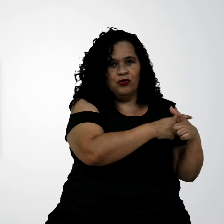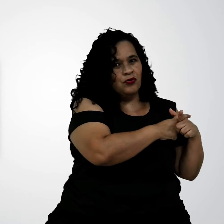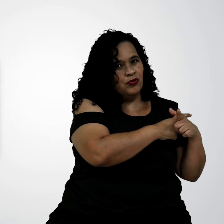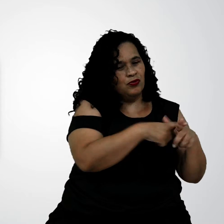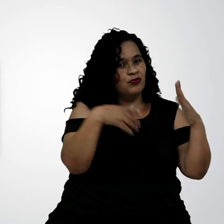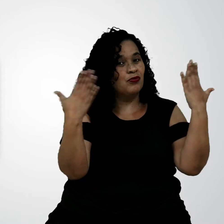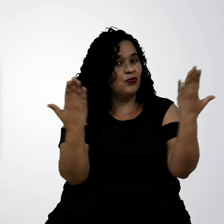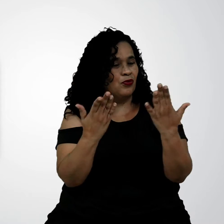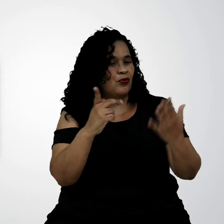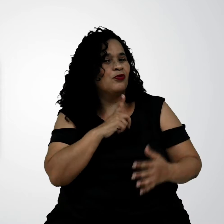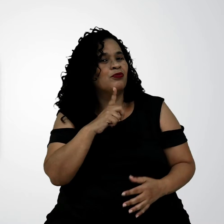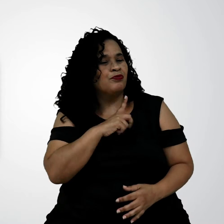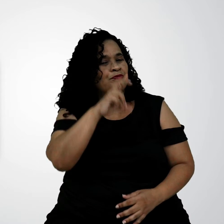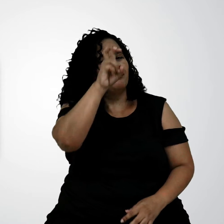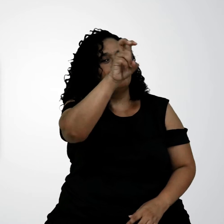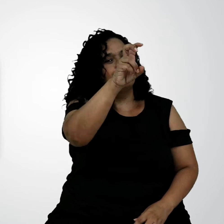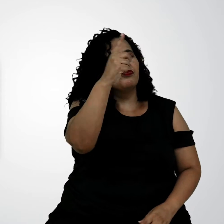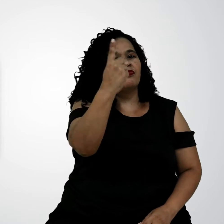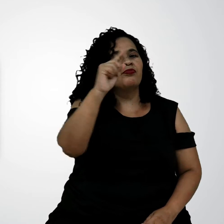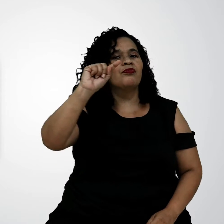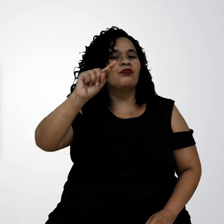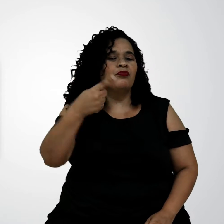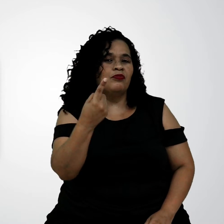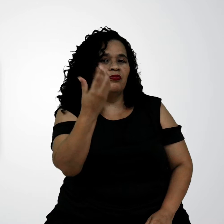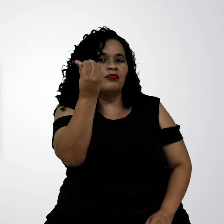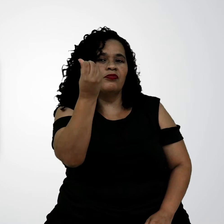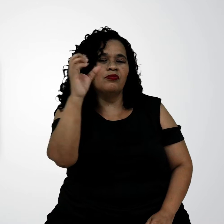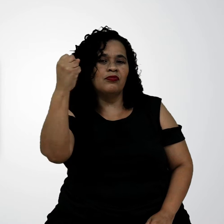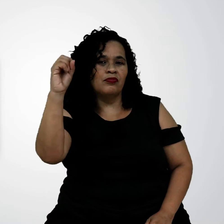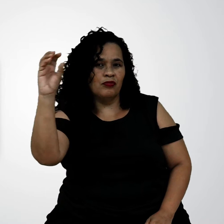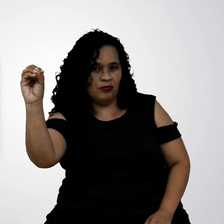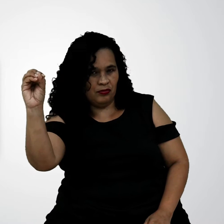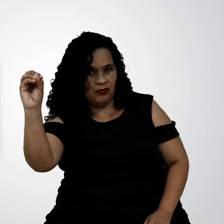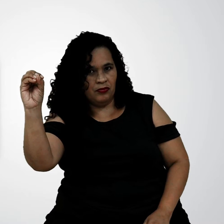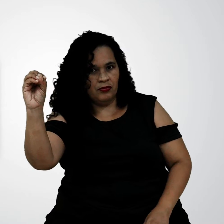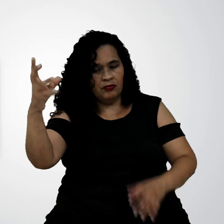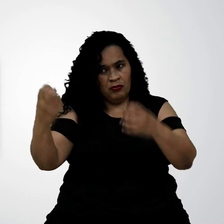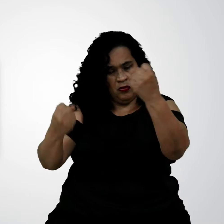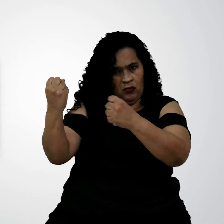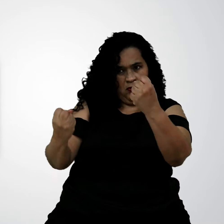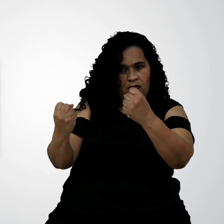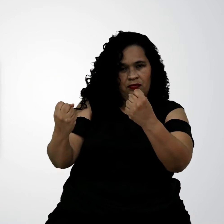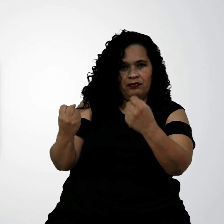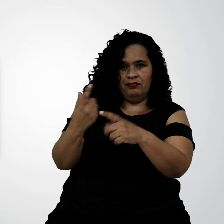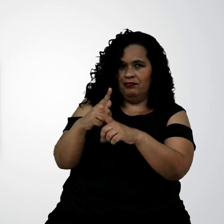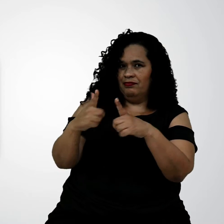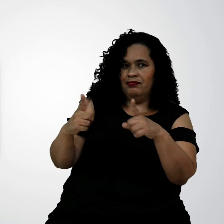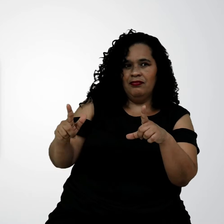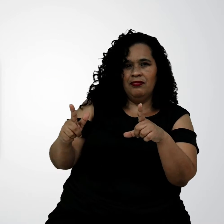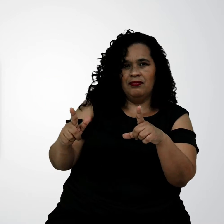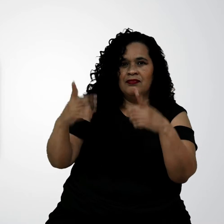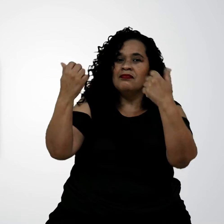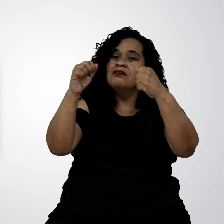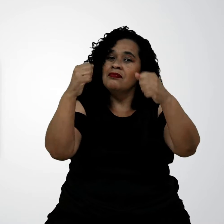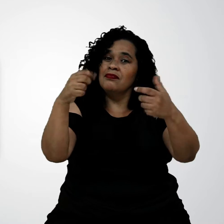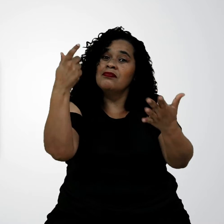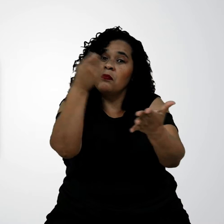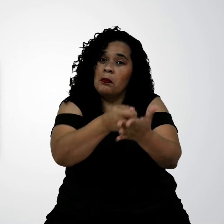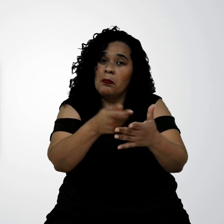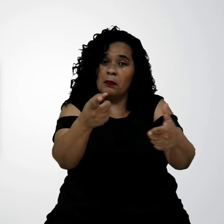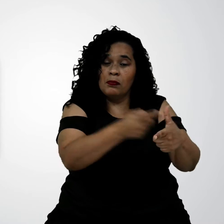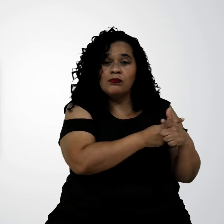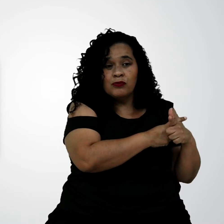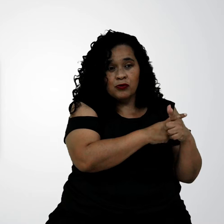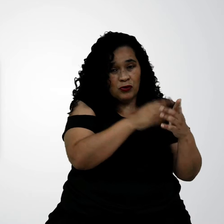mil. Eles não têm um carro, eles têm uma dívida. Porque enquanto não pagarem toda essa dívida, o carro não é deles. O carro